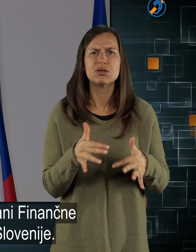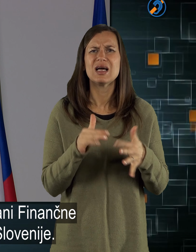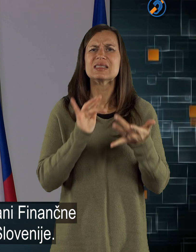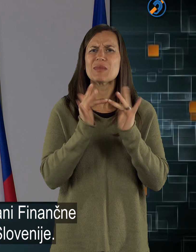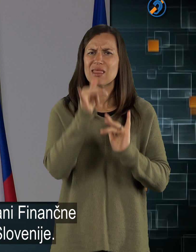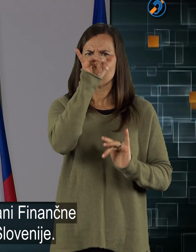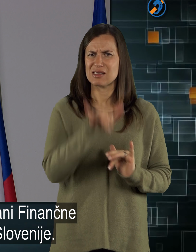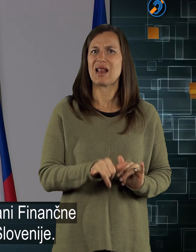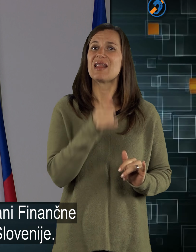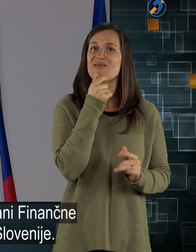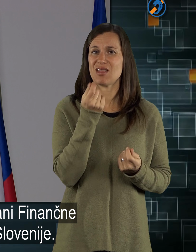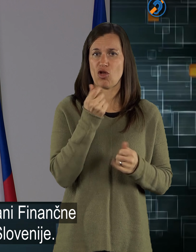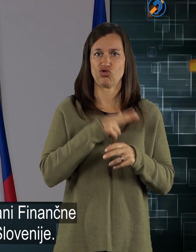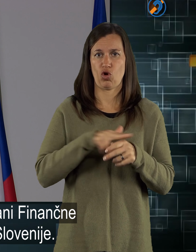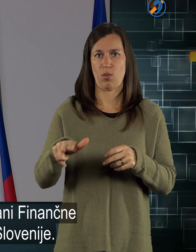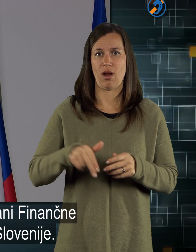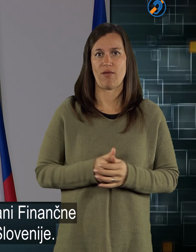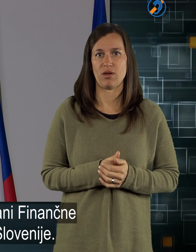strani Finančne uprave.